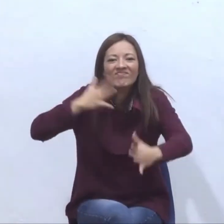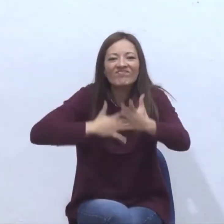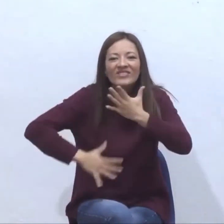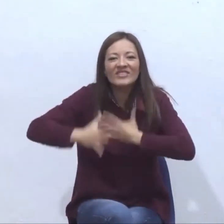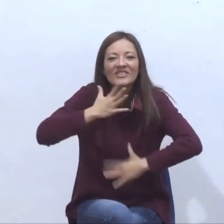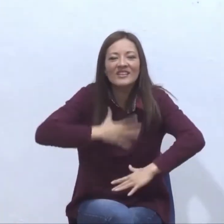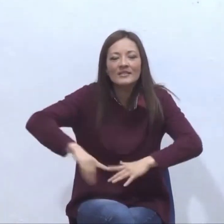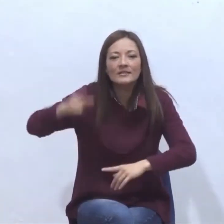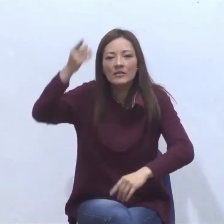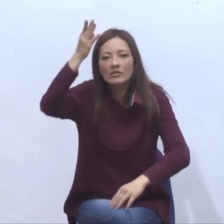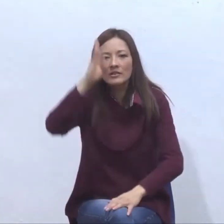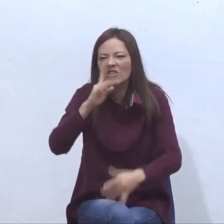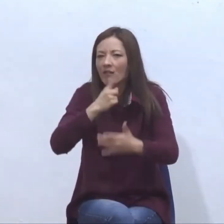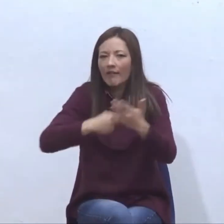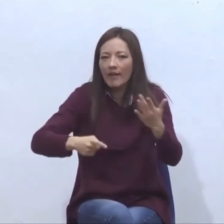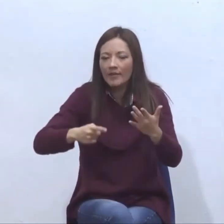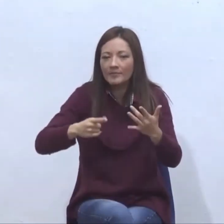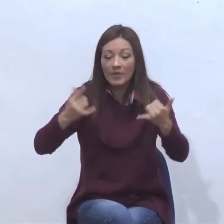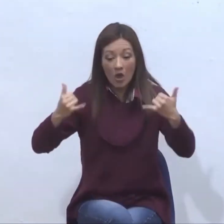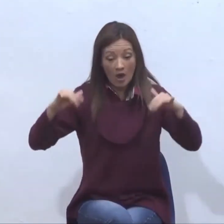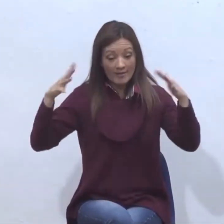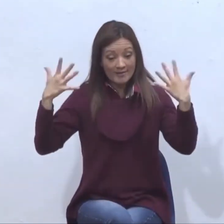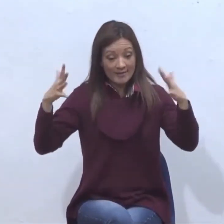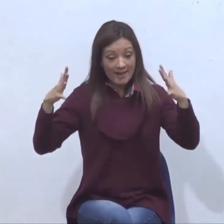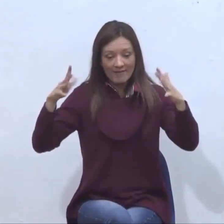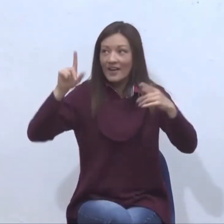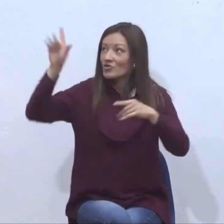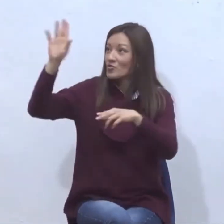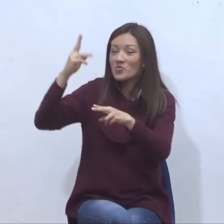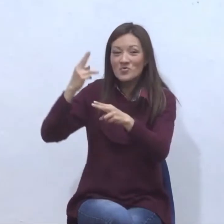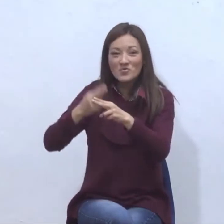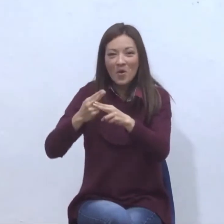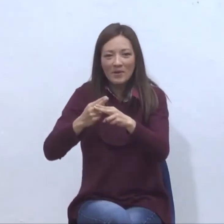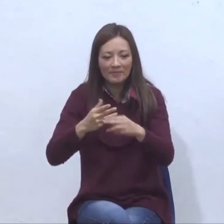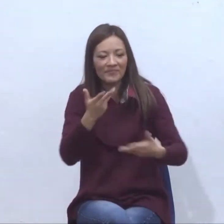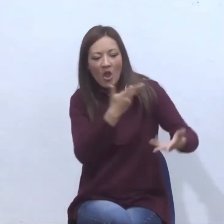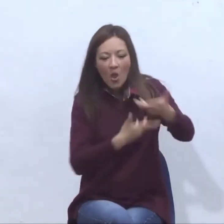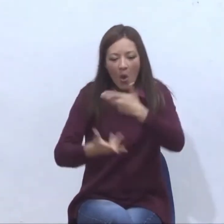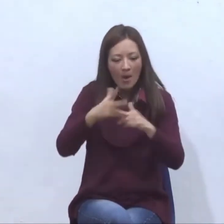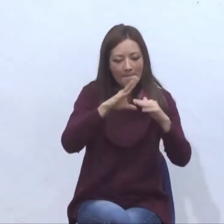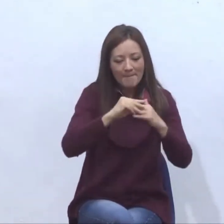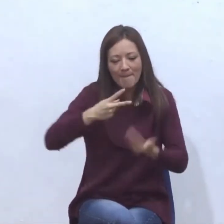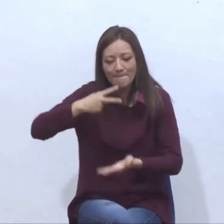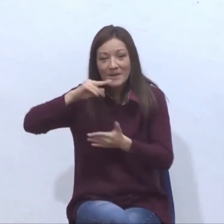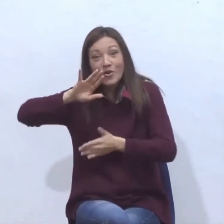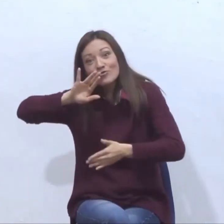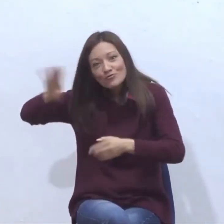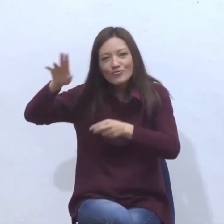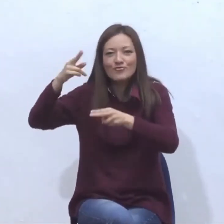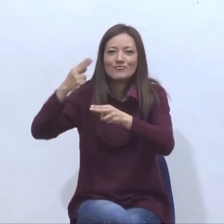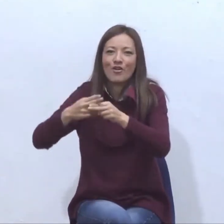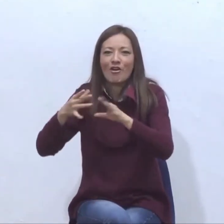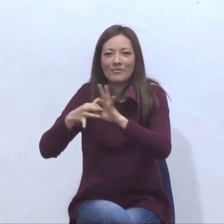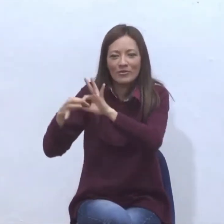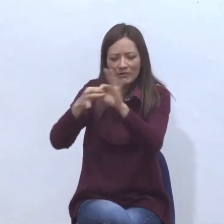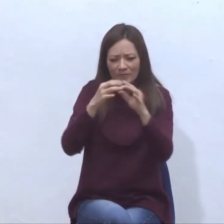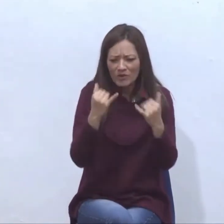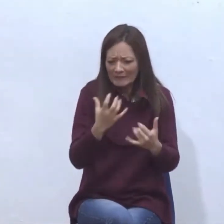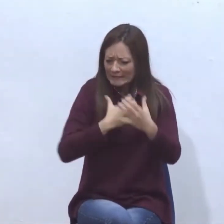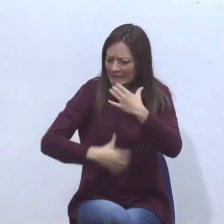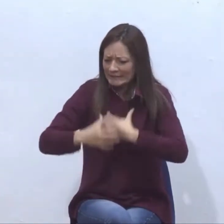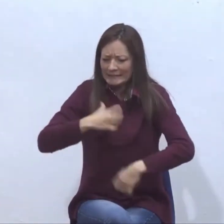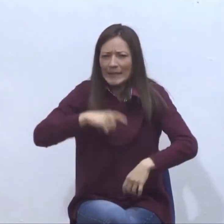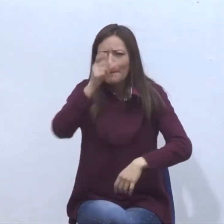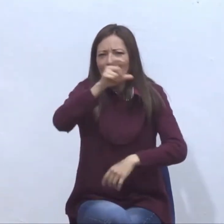nombre, si hoy estamos congregados en su nombre, si estamos añorando o estamos pensando cómo bautizar a todas las personas que